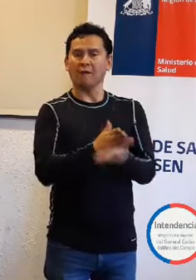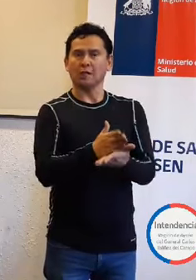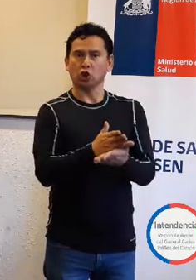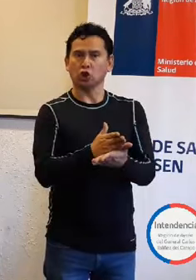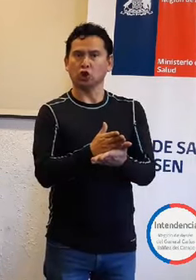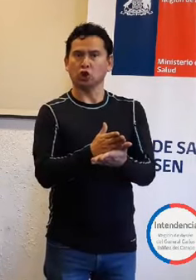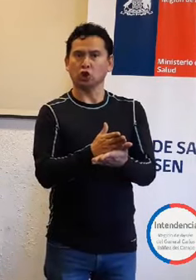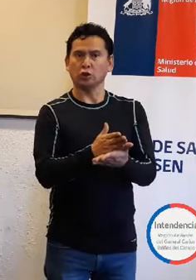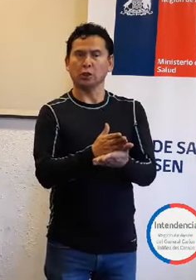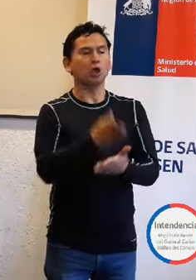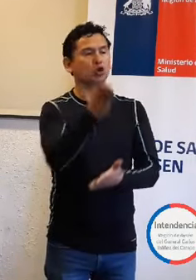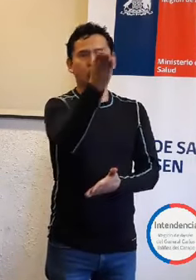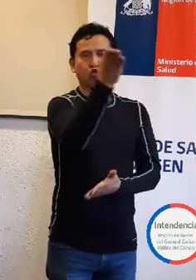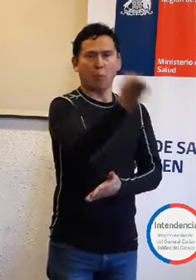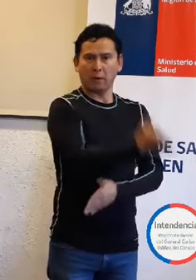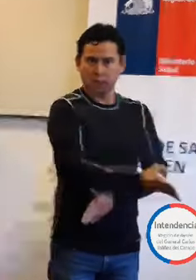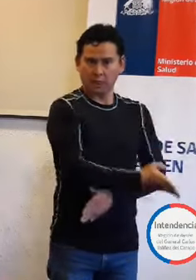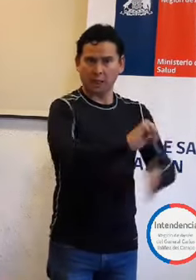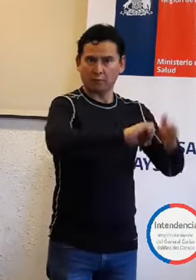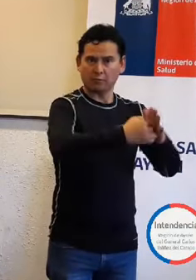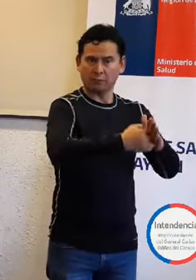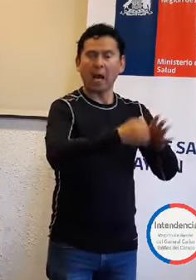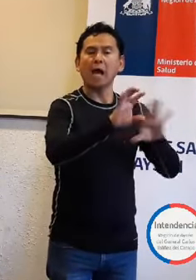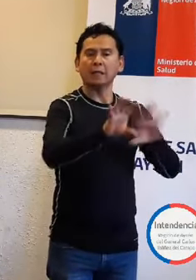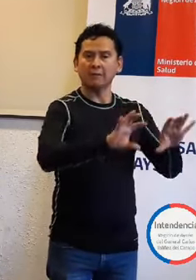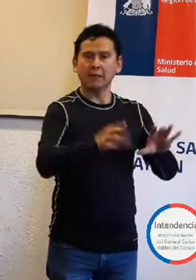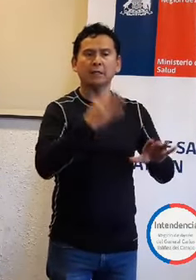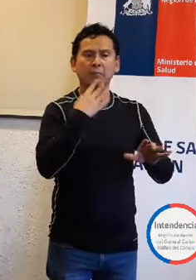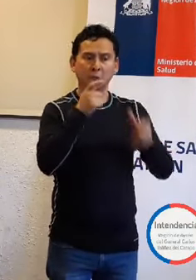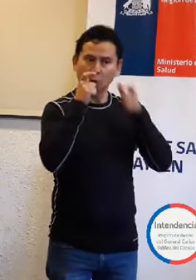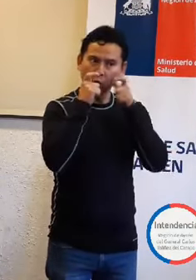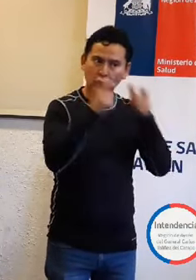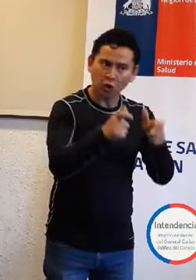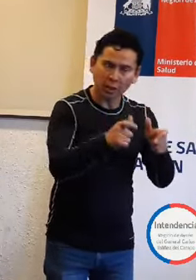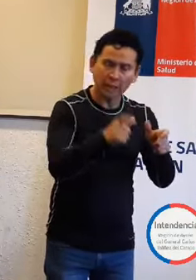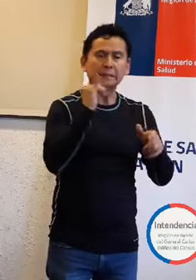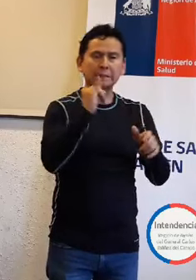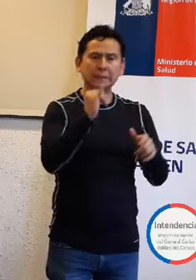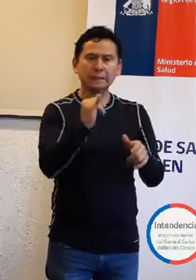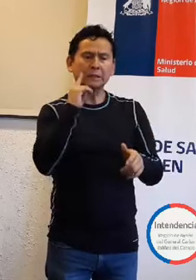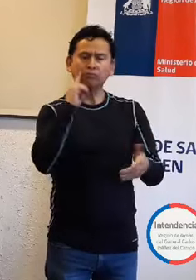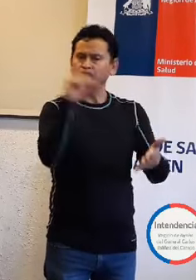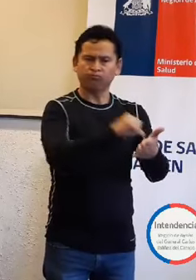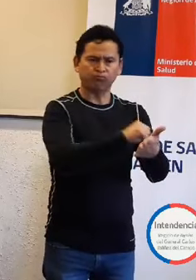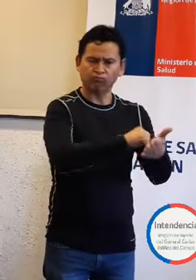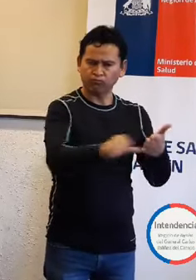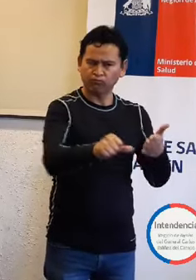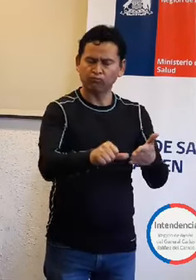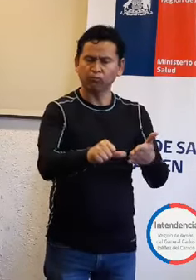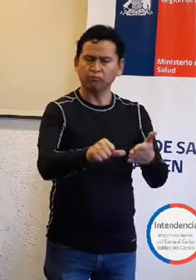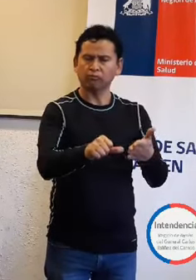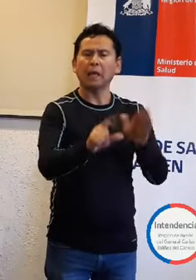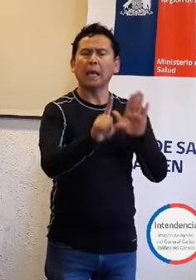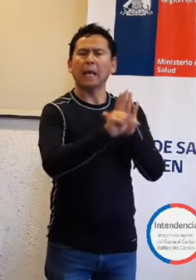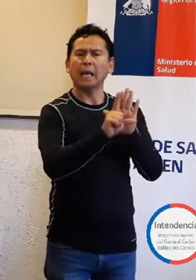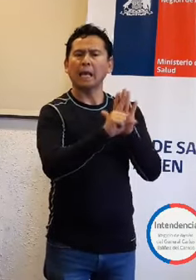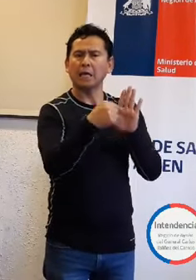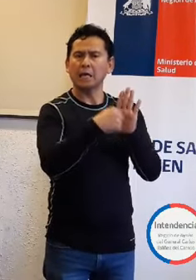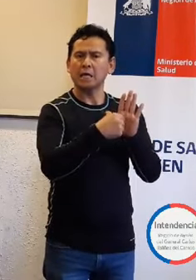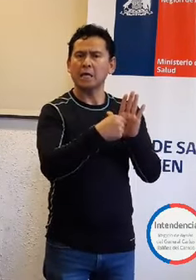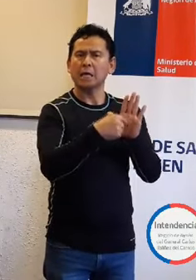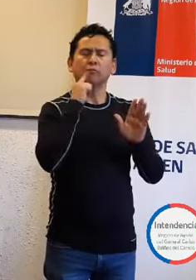no solo de suspender la actividad sino que de fiscalizar y de ser absolutamente punitiva con el máximo rigor que la ley